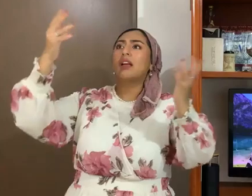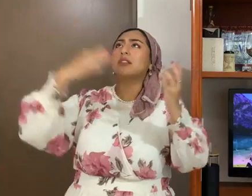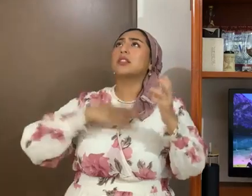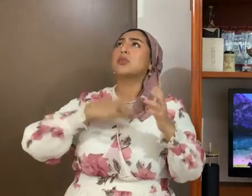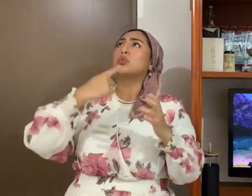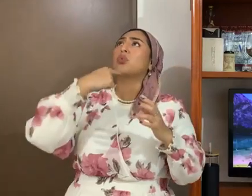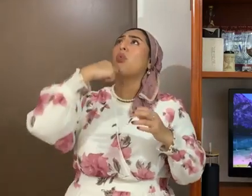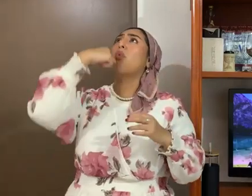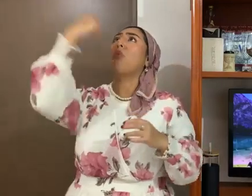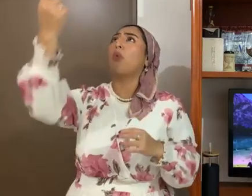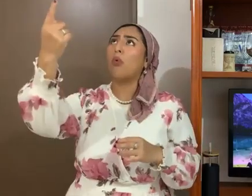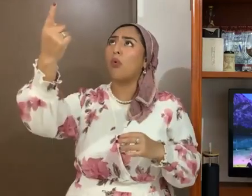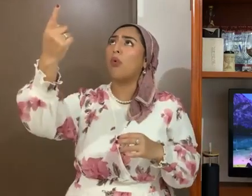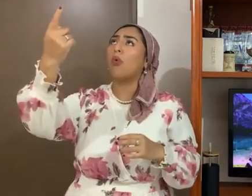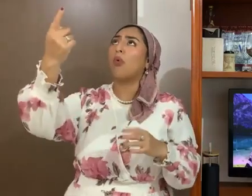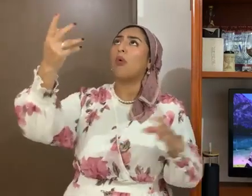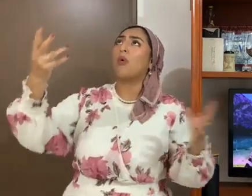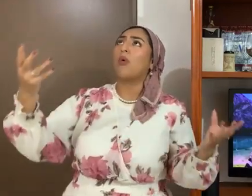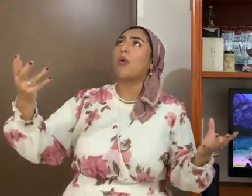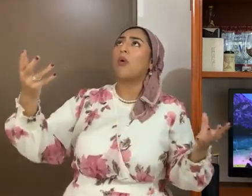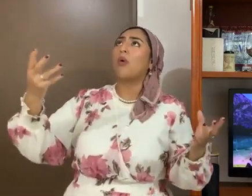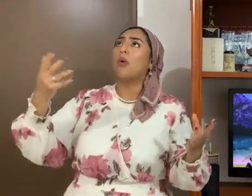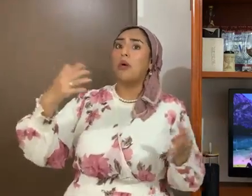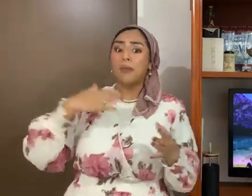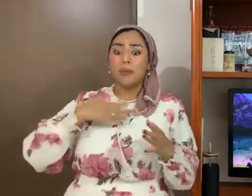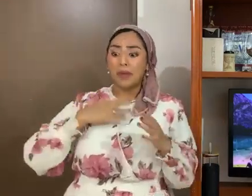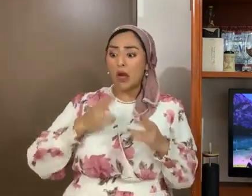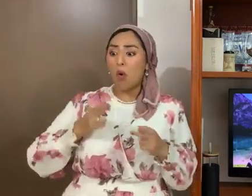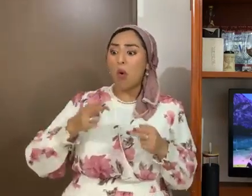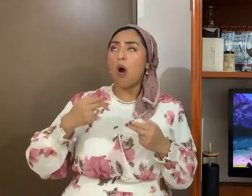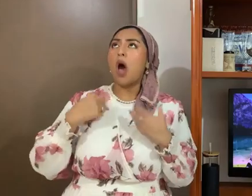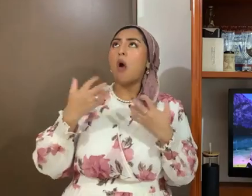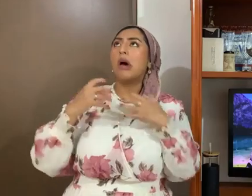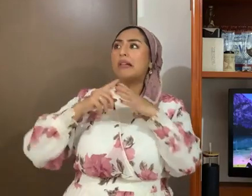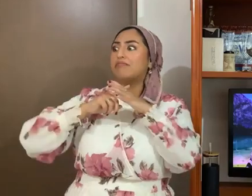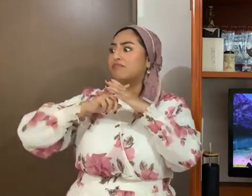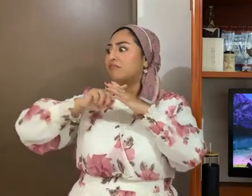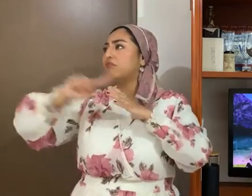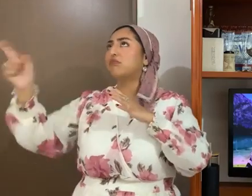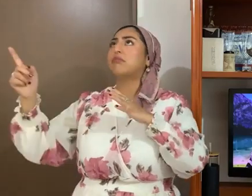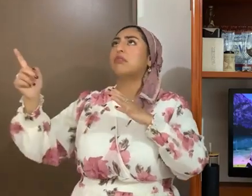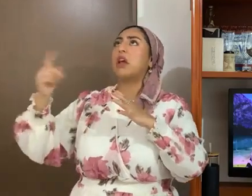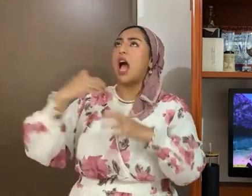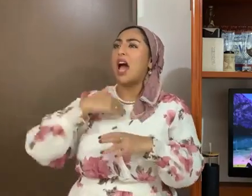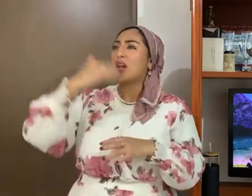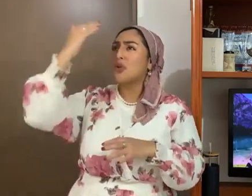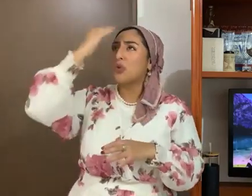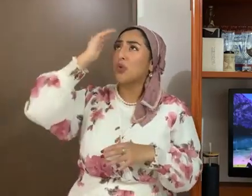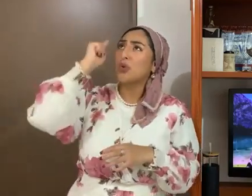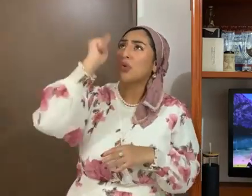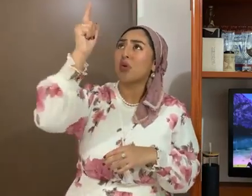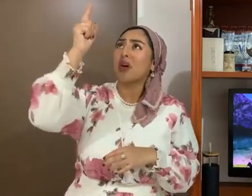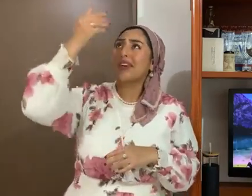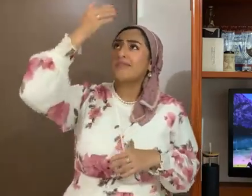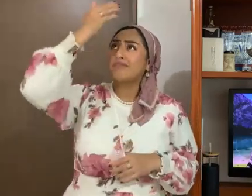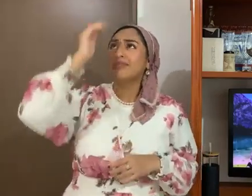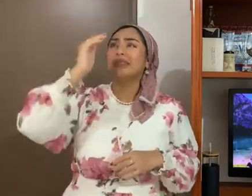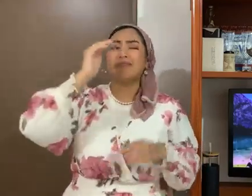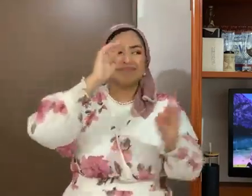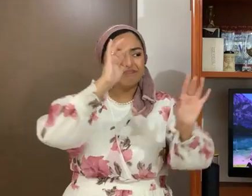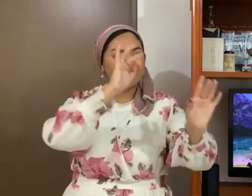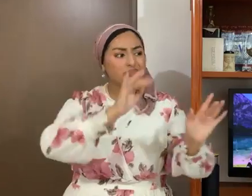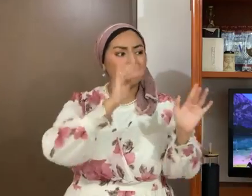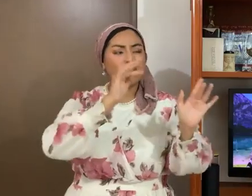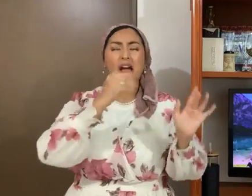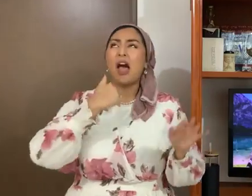lo que yo decía estando aún en mi tierra? Por eso me apresuré a huir a Tarsis, porque sabía yo que tú eres Elohim clemente